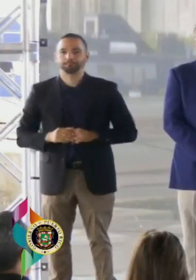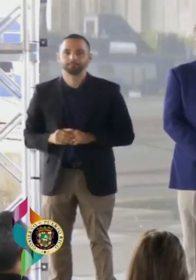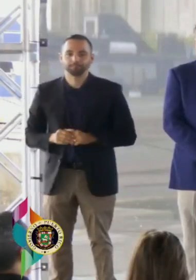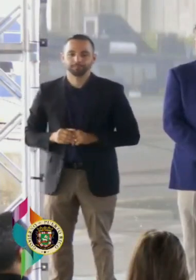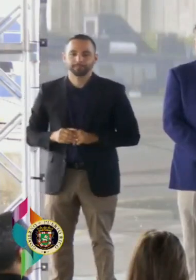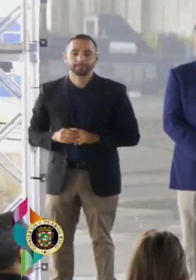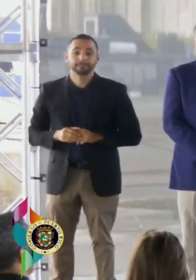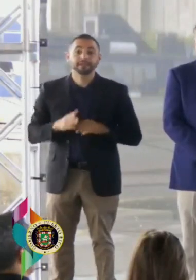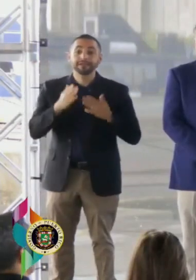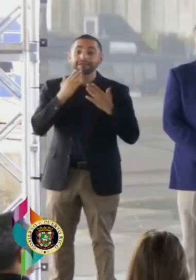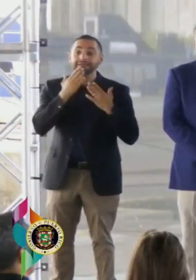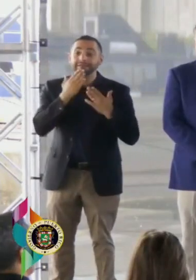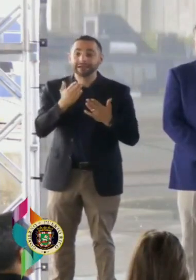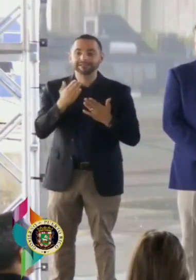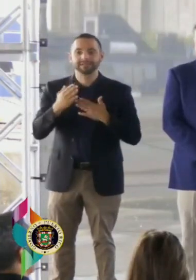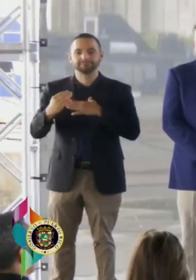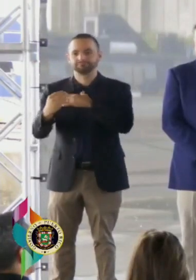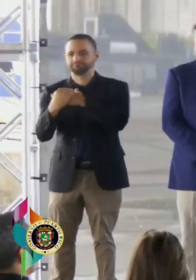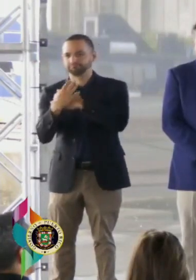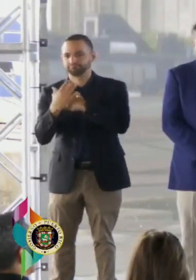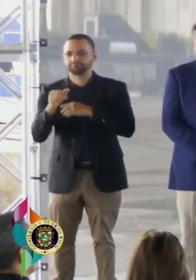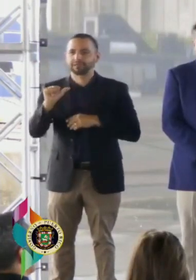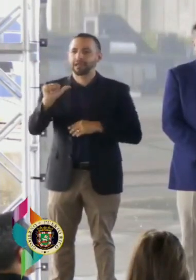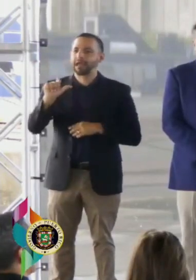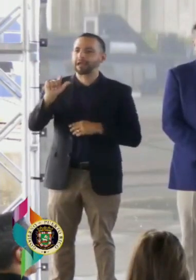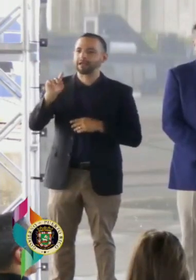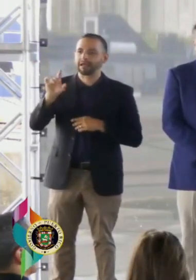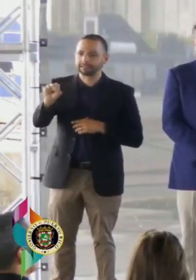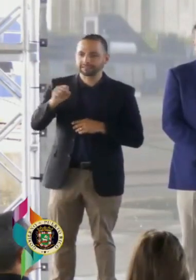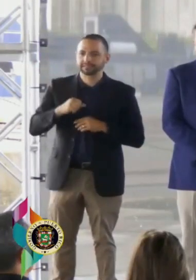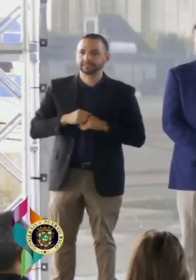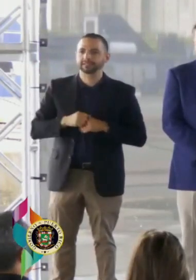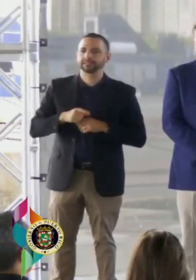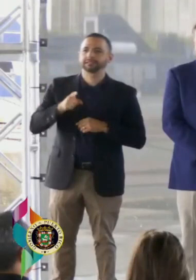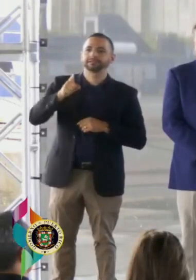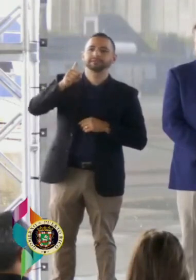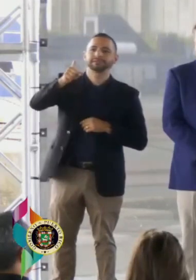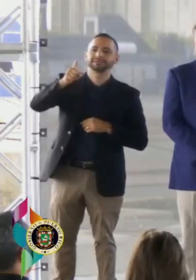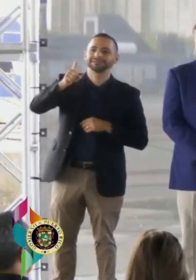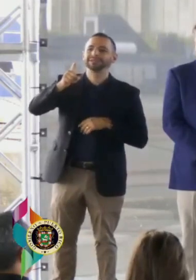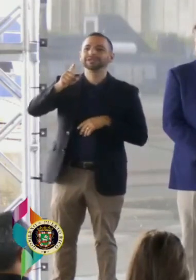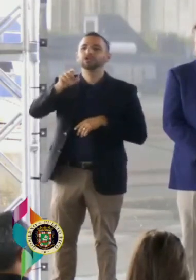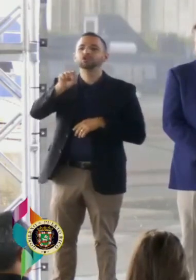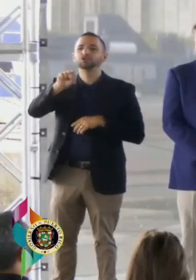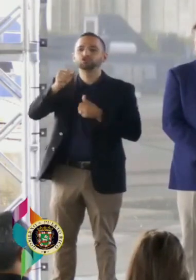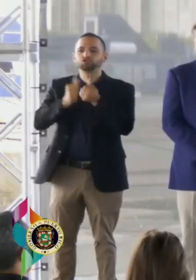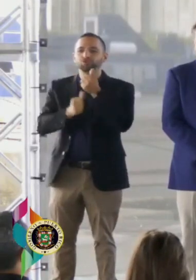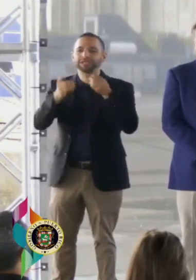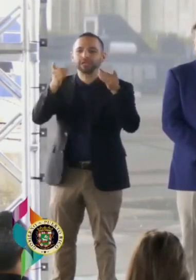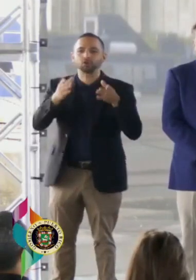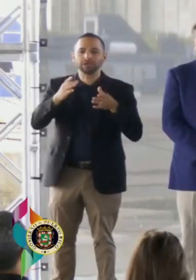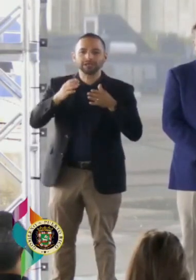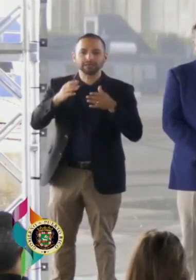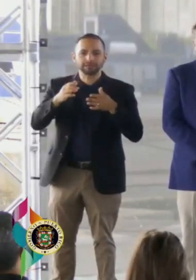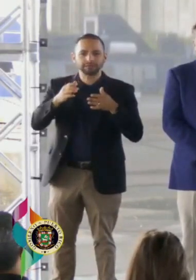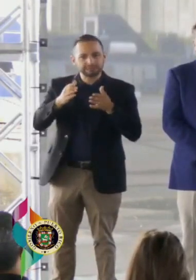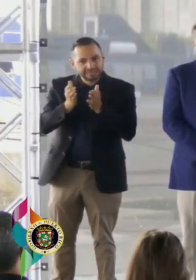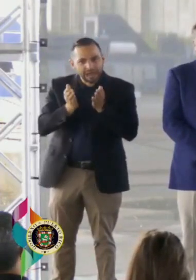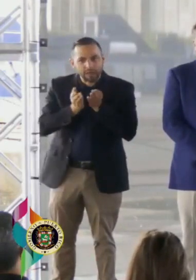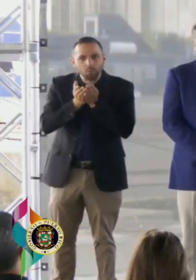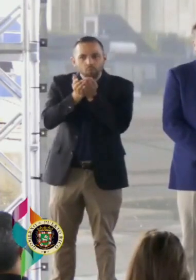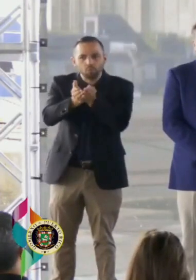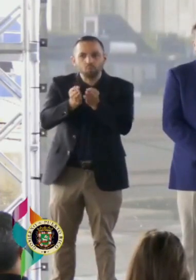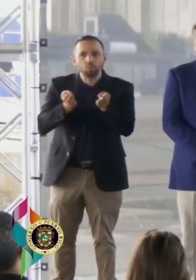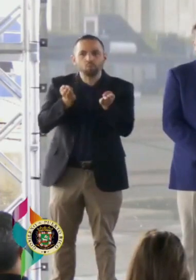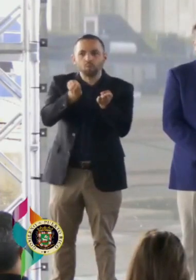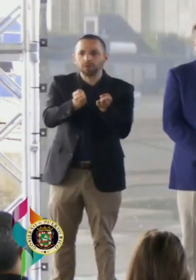quiero agradecerle a nuestros consultores Alexis Miranda el subdirector de Puerto romel Pedraza por la disciplina y compromiso en